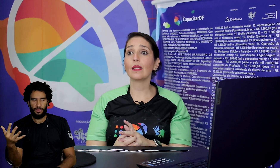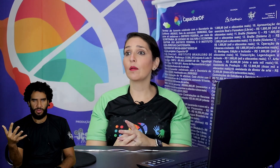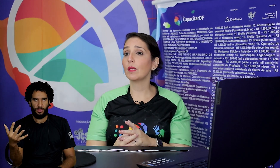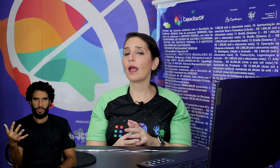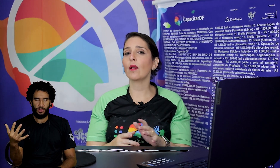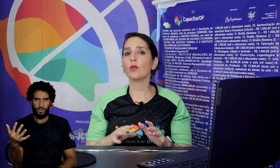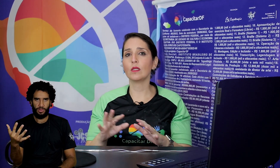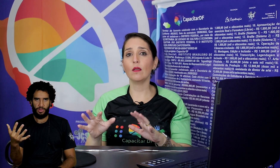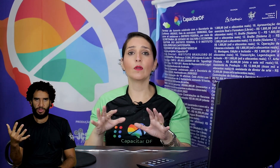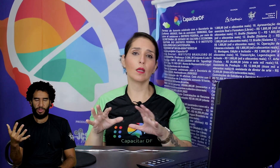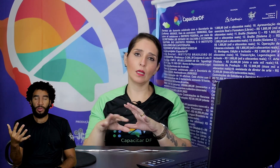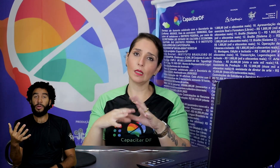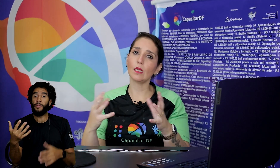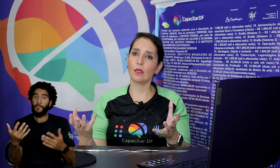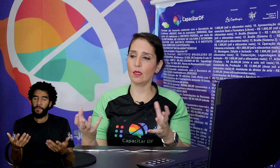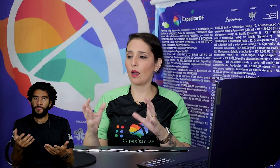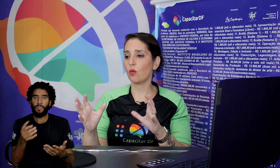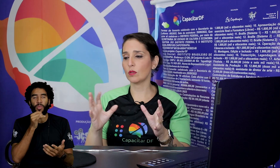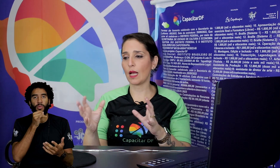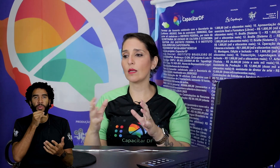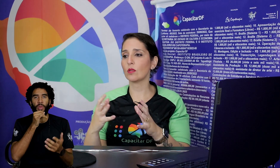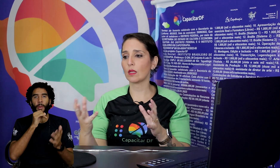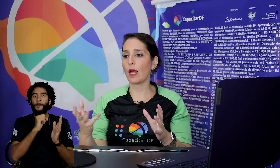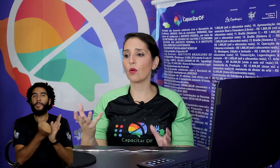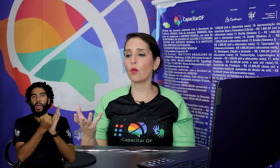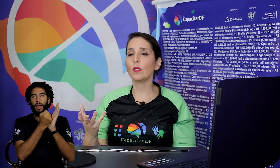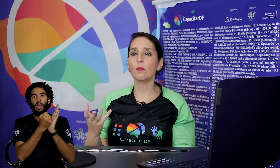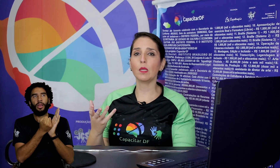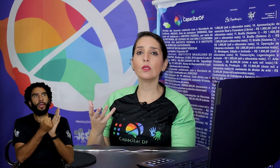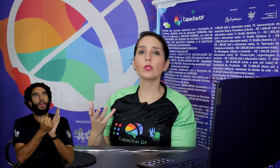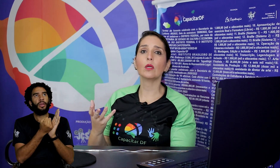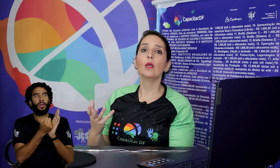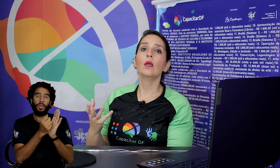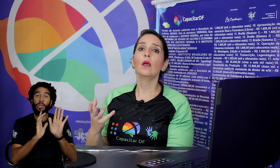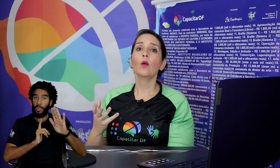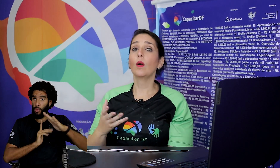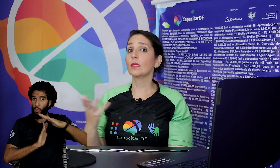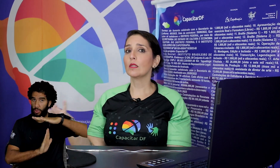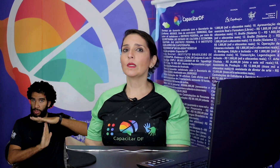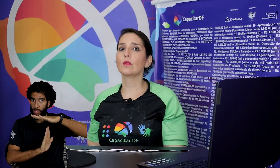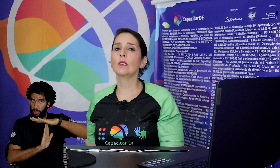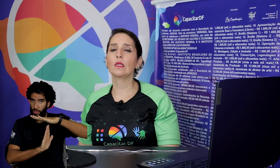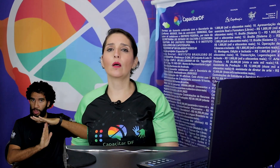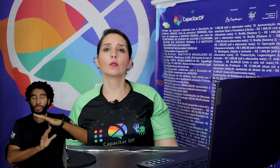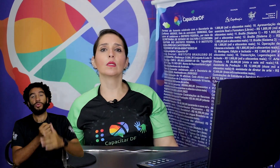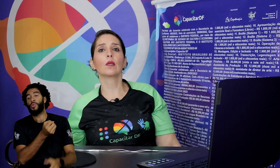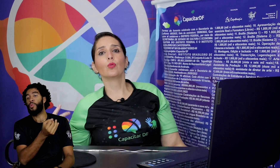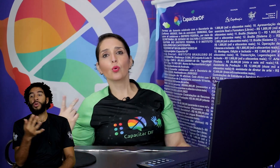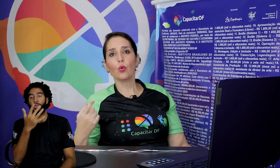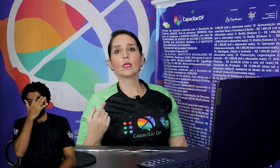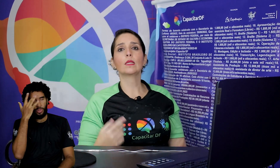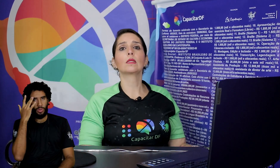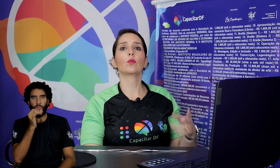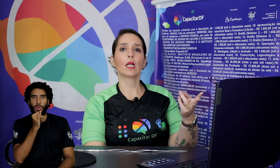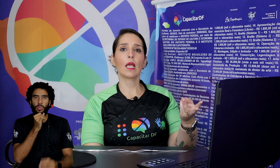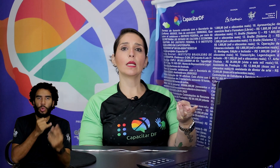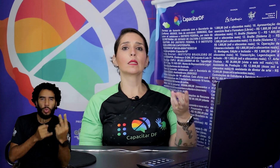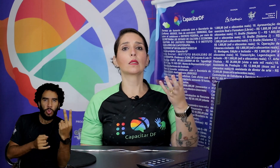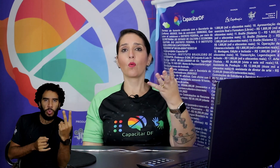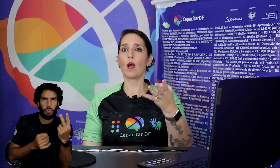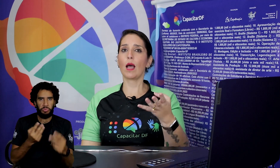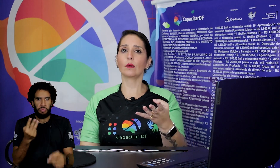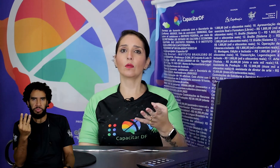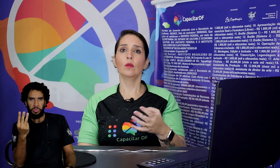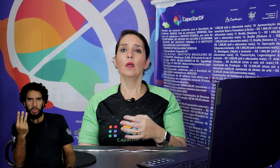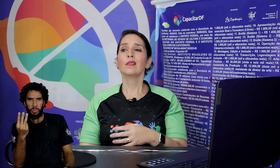consegue determinar, inclusive, em alguns casos, claro, com um limite, quantas pessoas são. Se são 2, se são 3, se